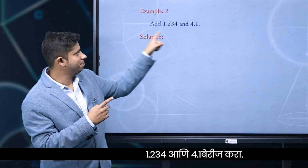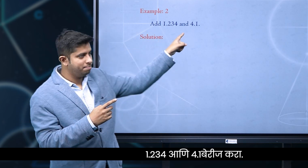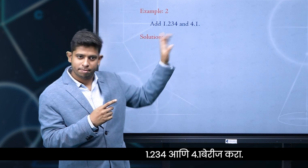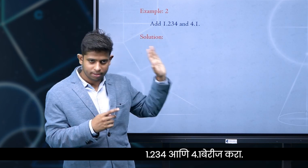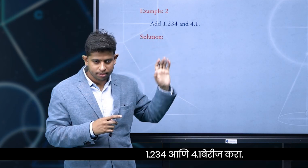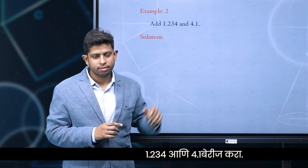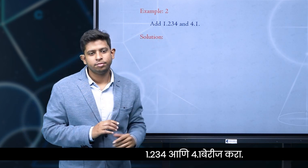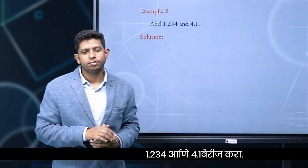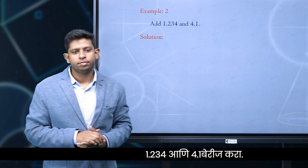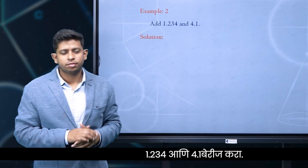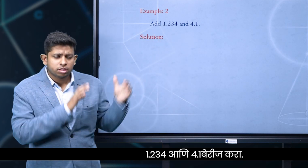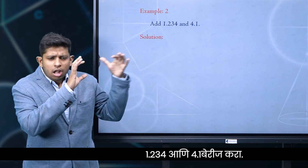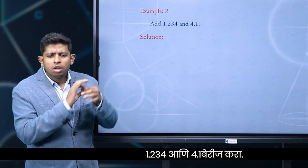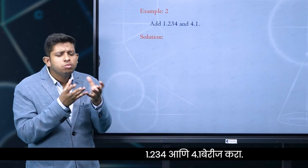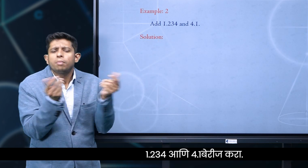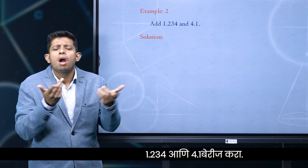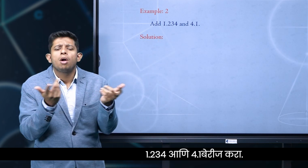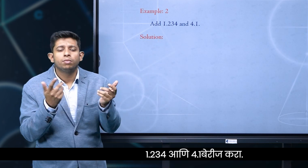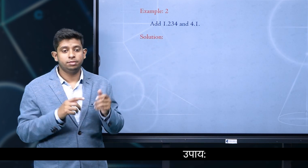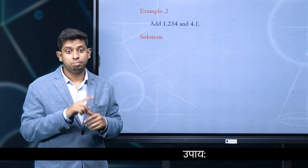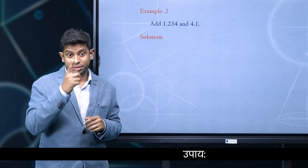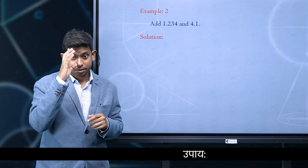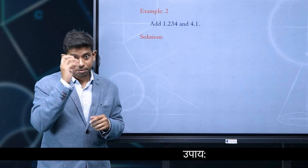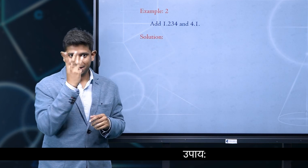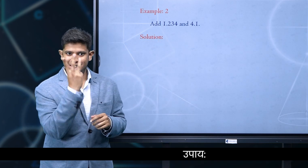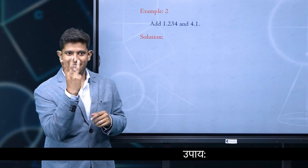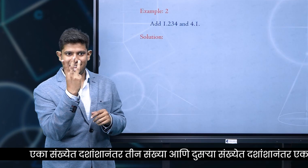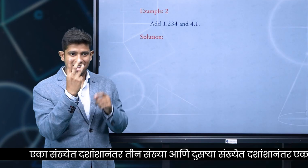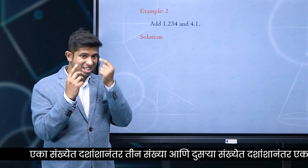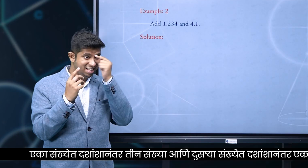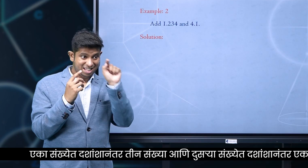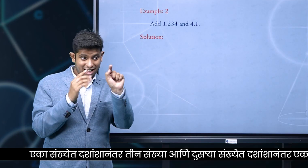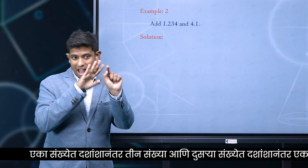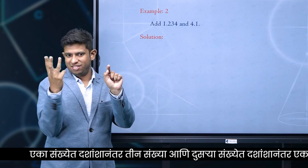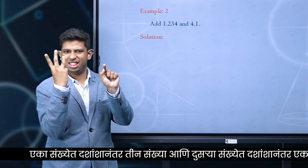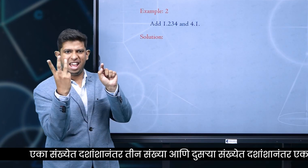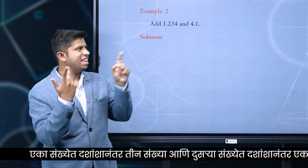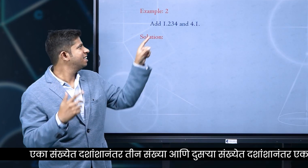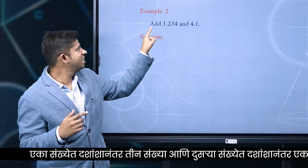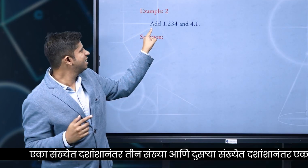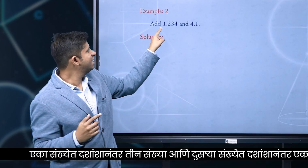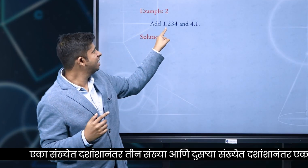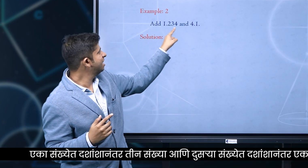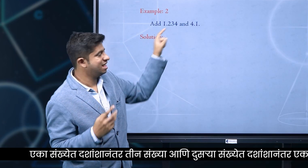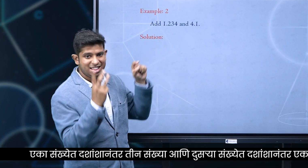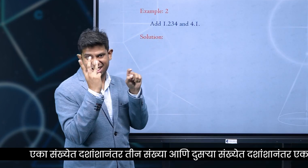1.234 आणि 4.1 बेरीज करा. उपाय: एका संख्येत दशांशानंतर 3 संख्या आणि एका